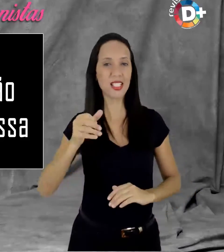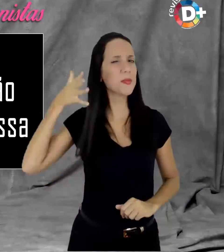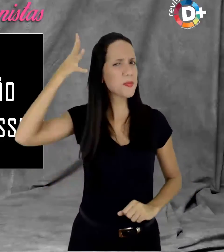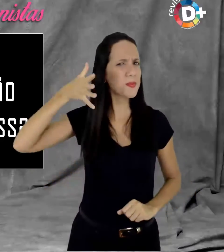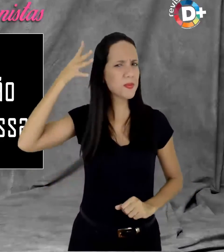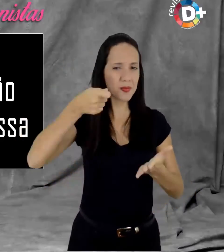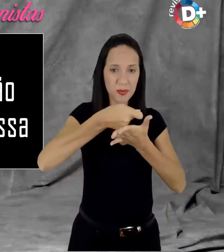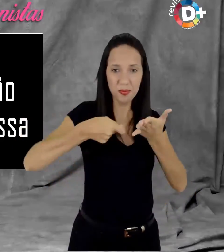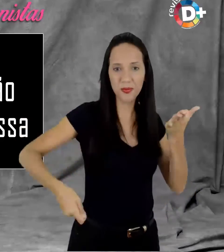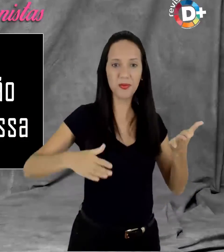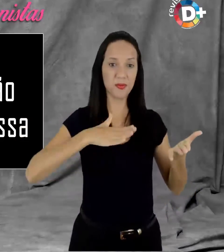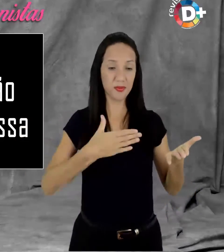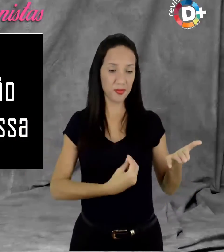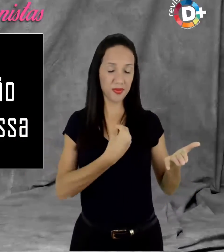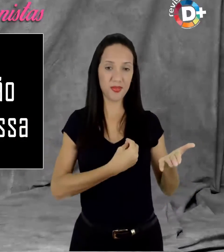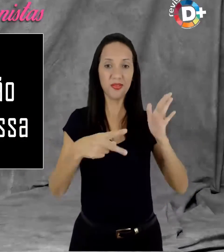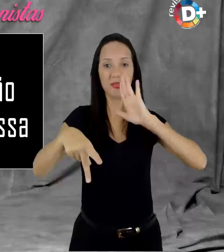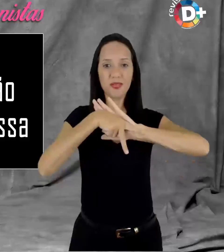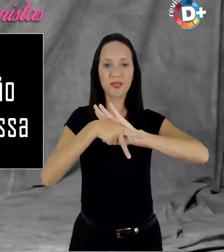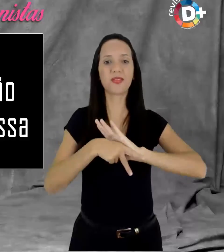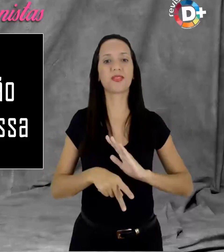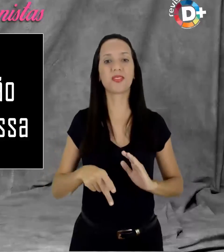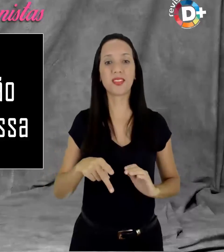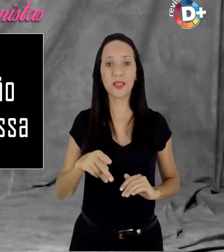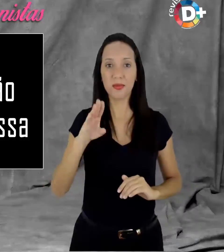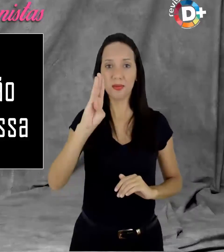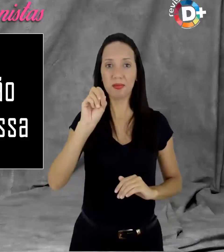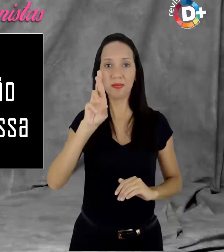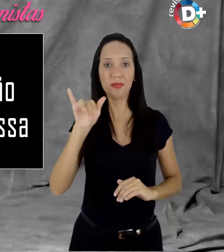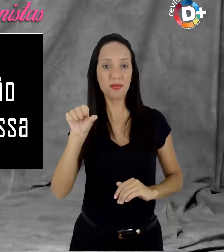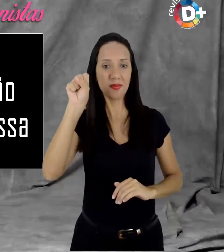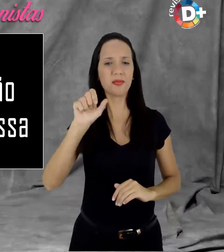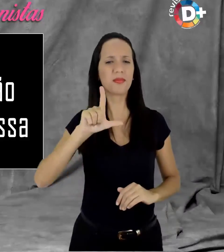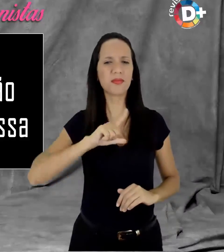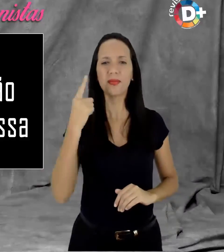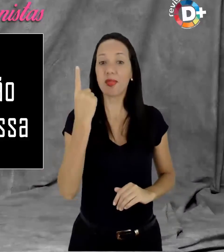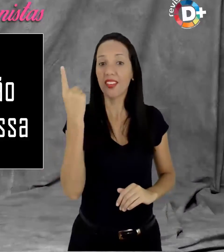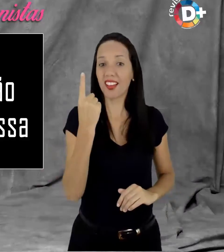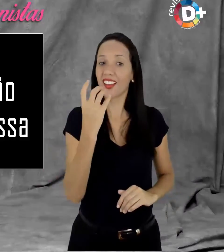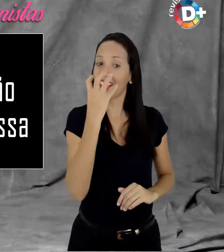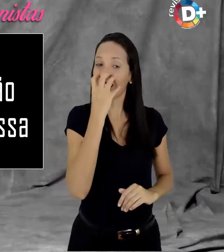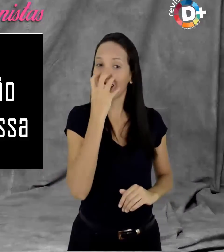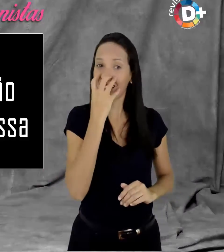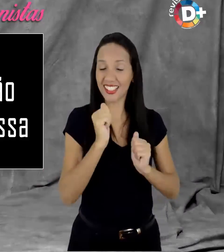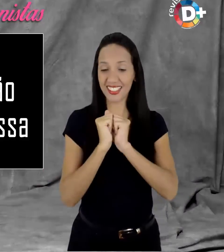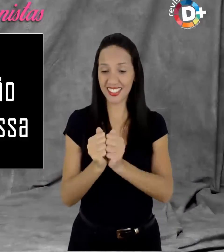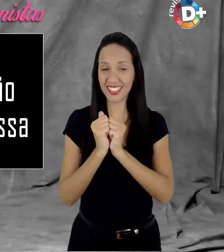presidente do Instituto Íris, palestrante e autora do livro Minha Vida com Boris, seu primeiro